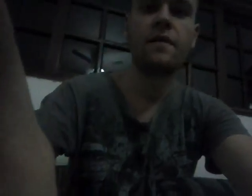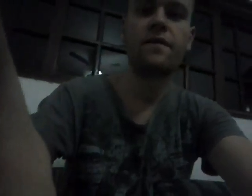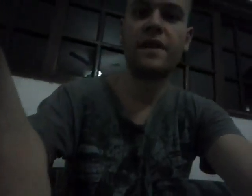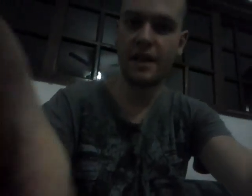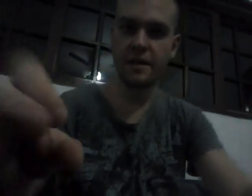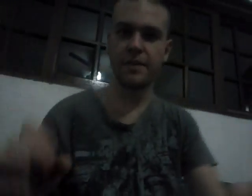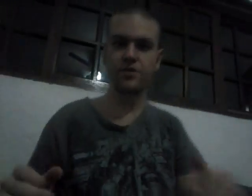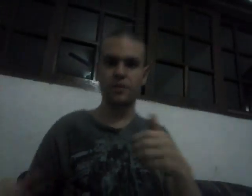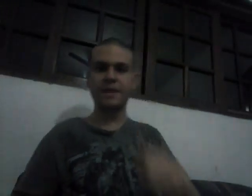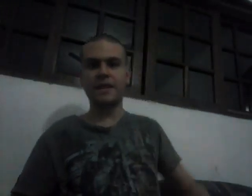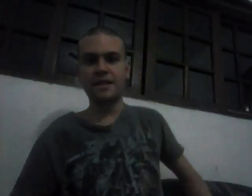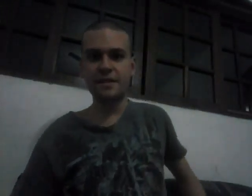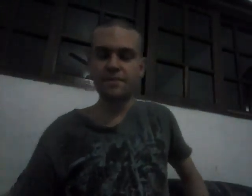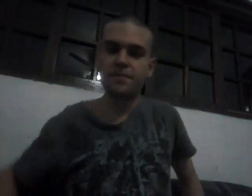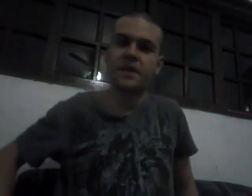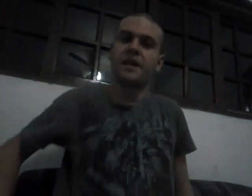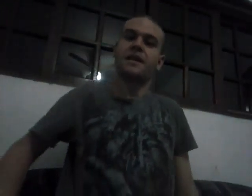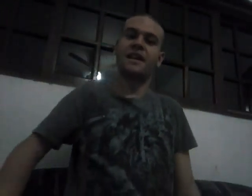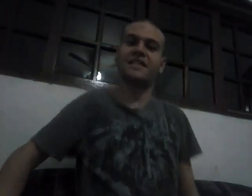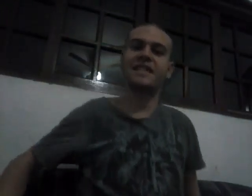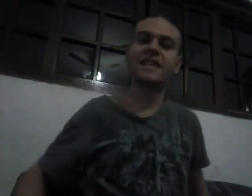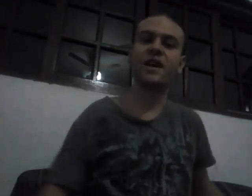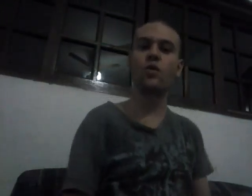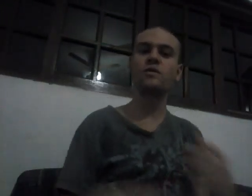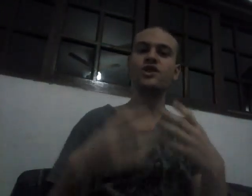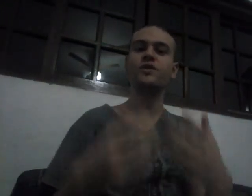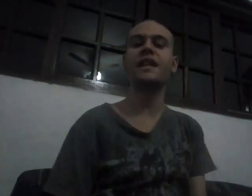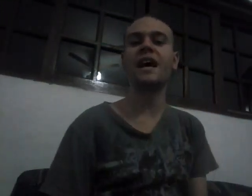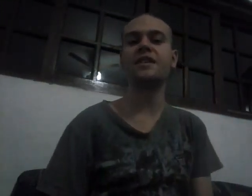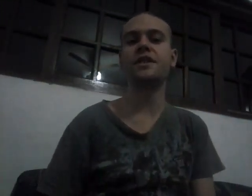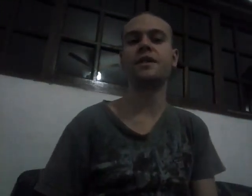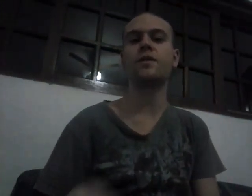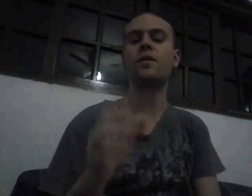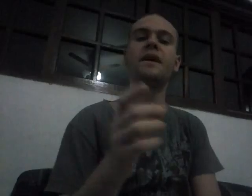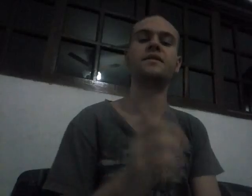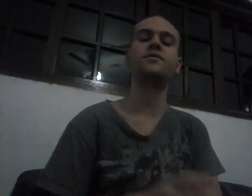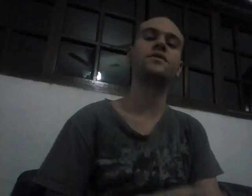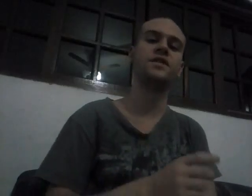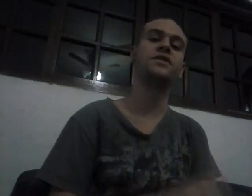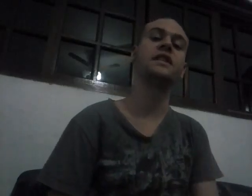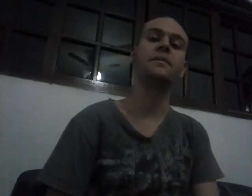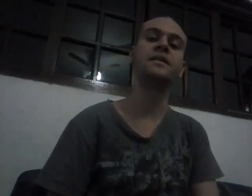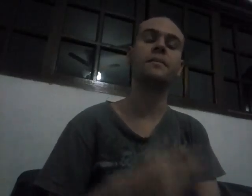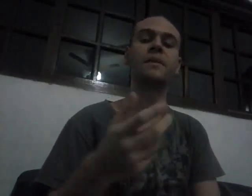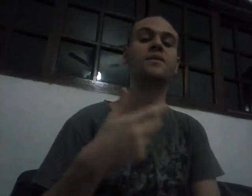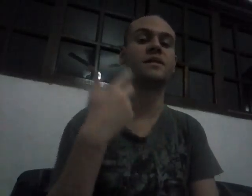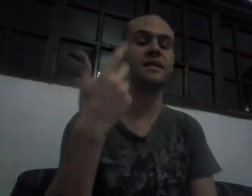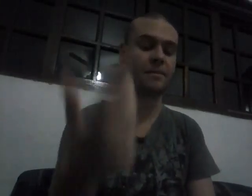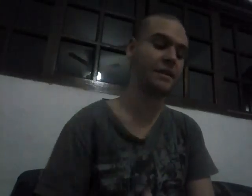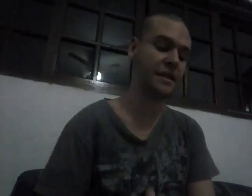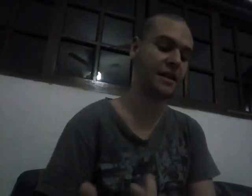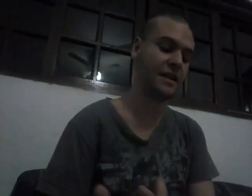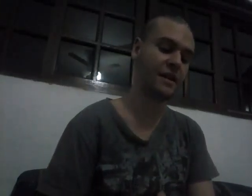Fala aí pessoal, Trazendo aqui a continuidade com mais alguns vídeos de Libras para vocês aprenderem